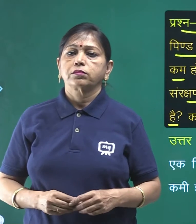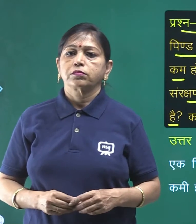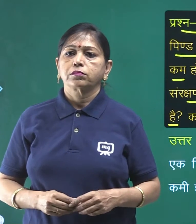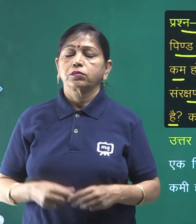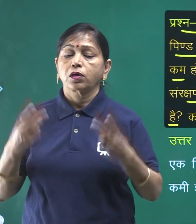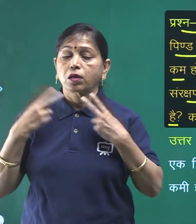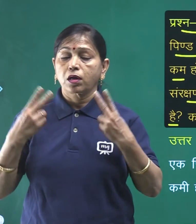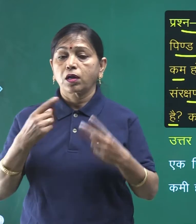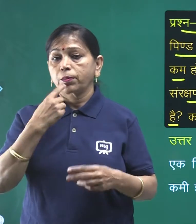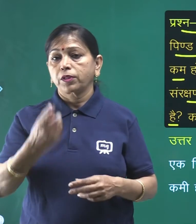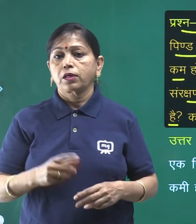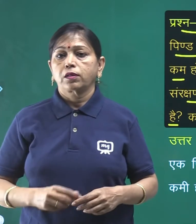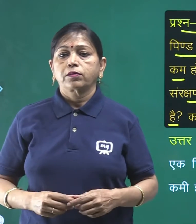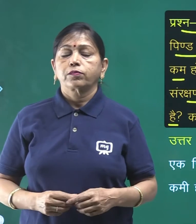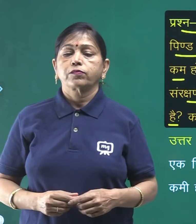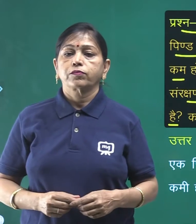कारण बताइए।